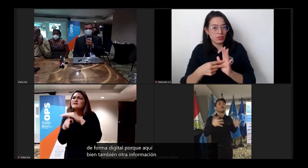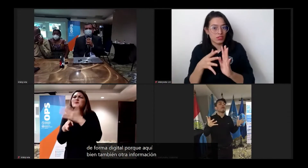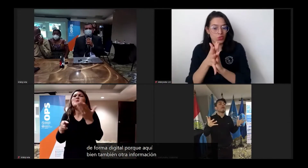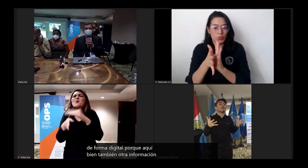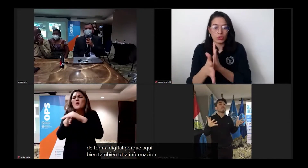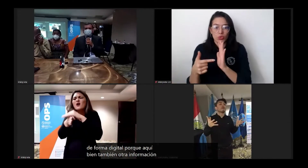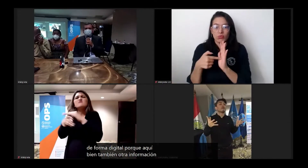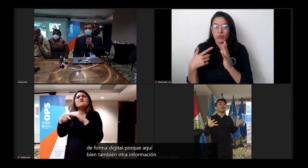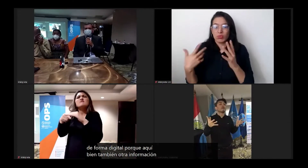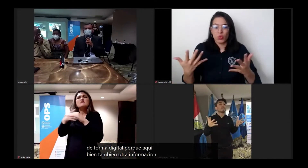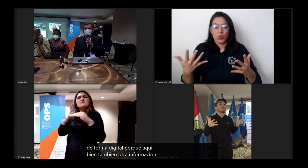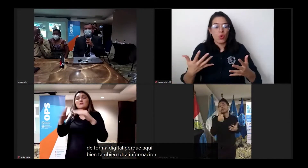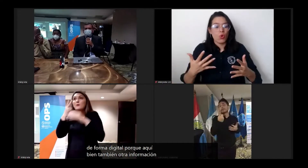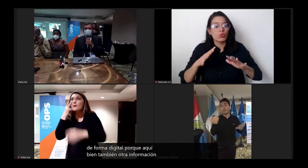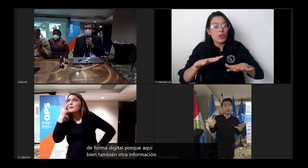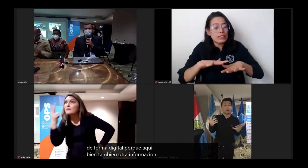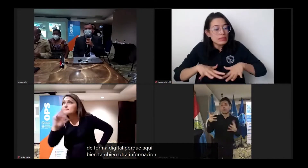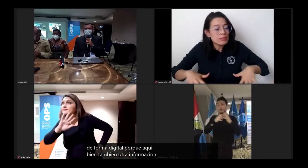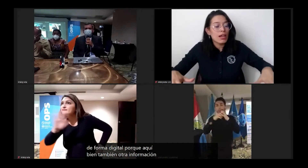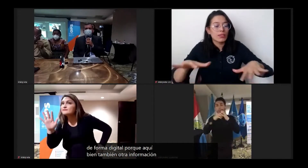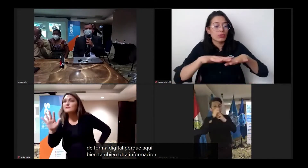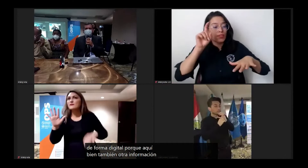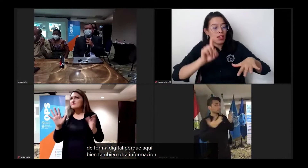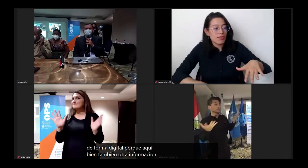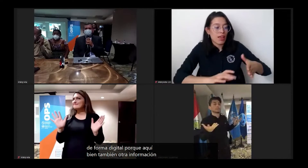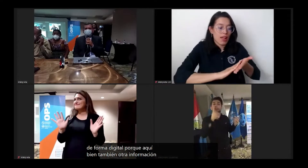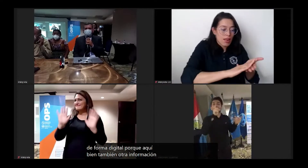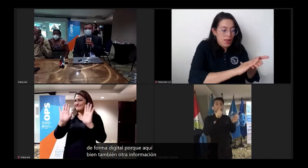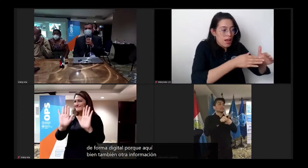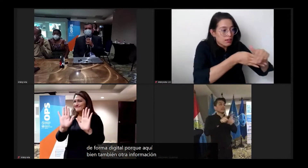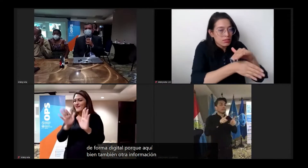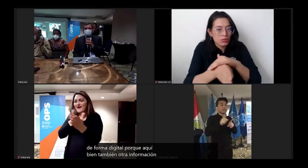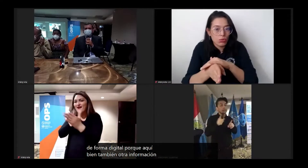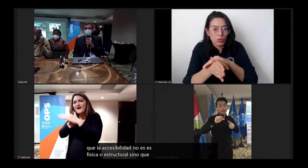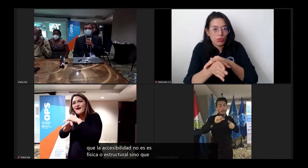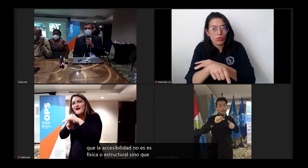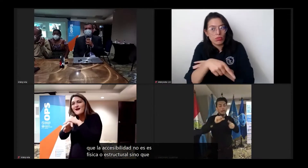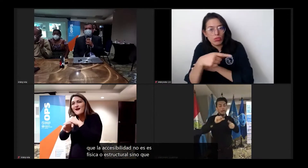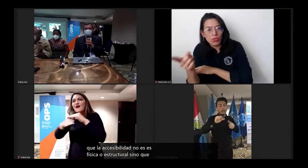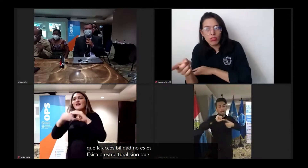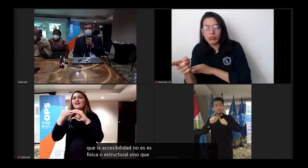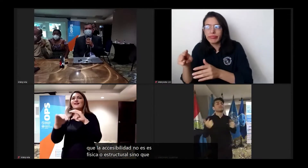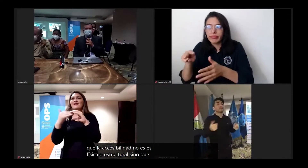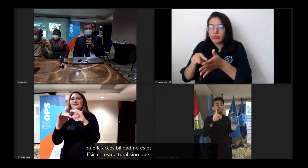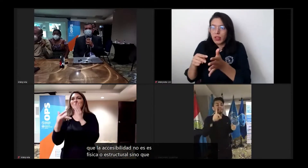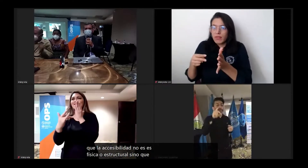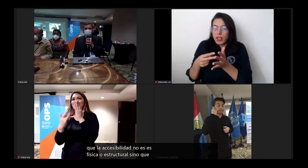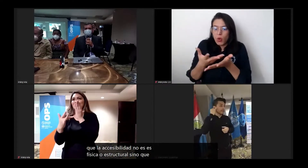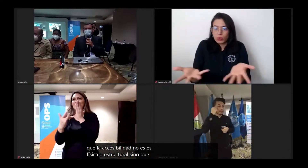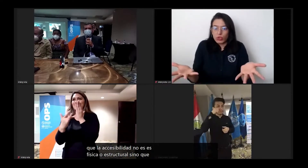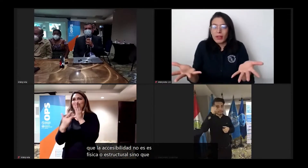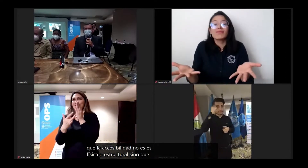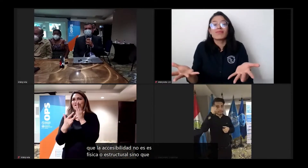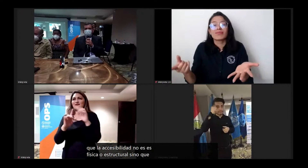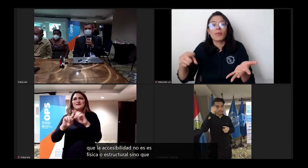es física o estructural, sino que también la accesibilidad es digital. Se compone en